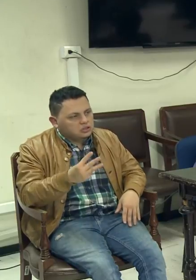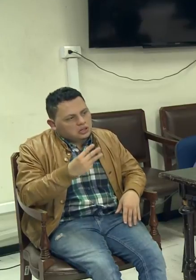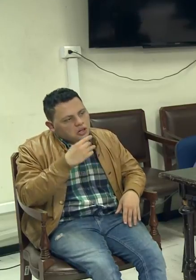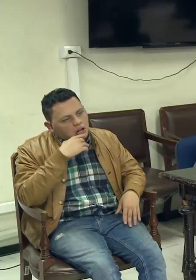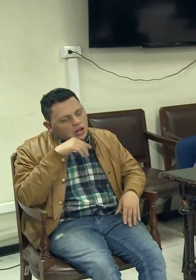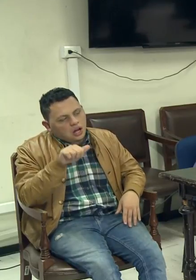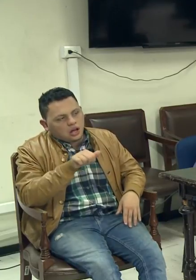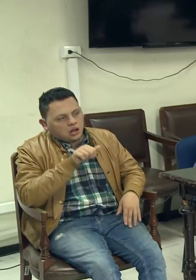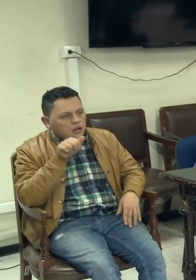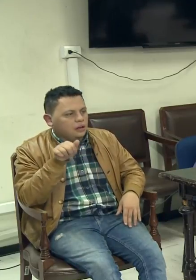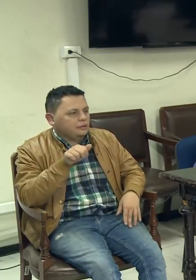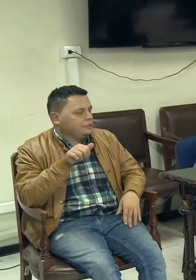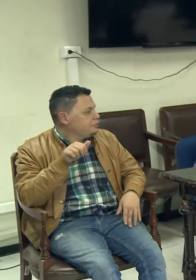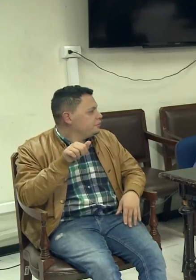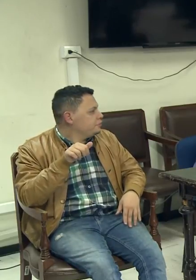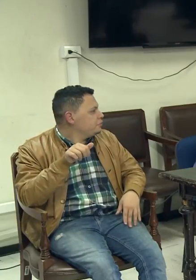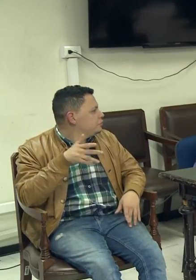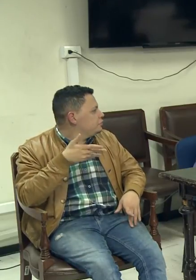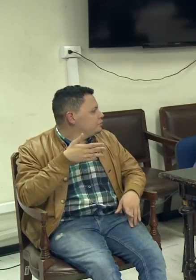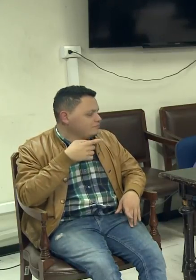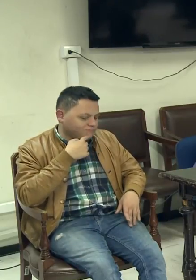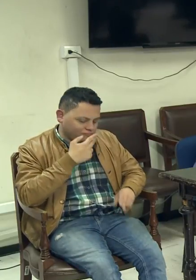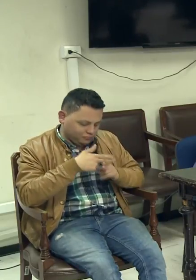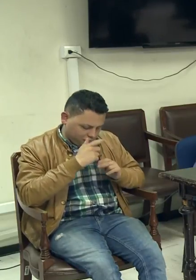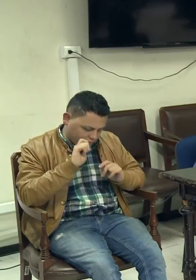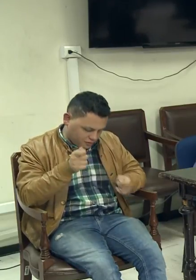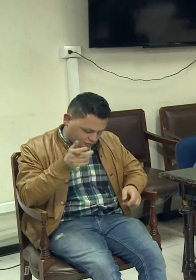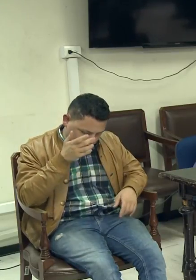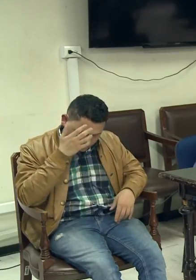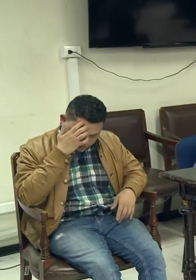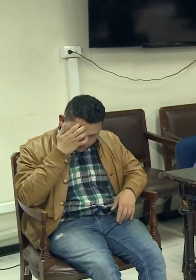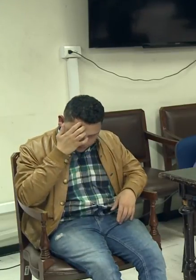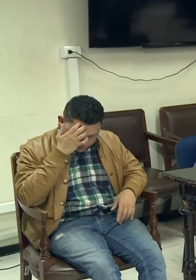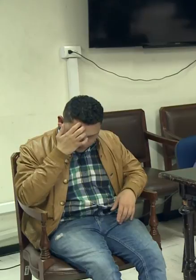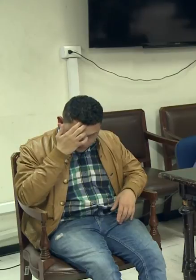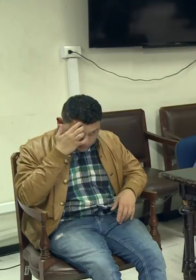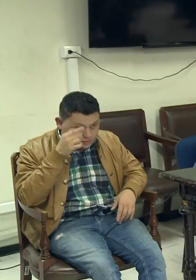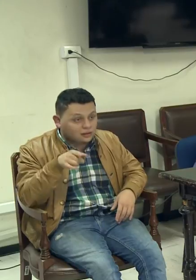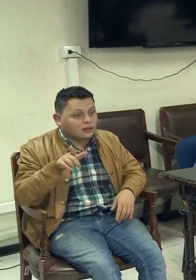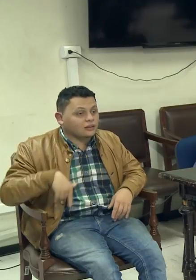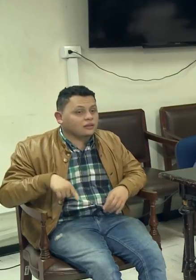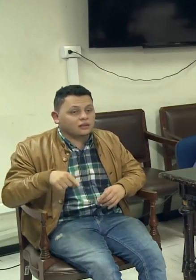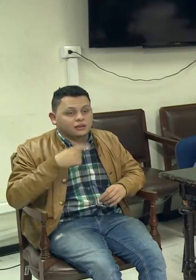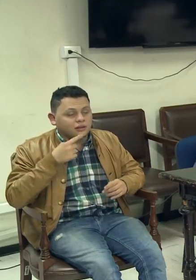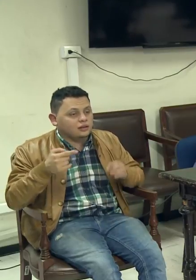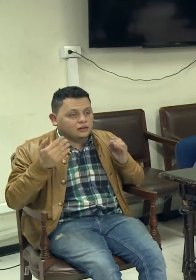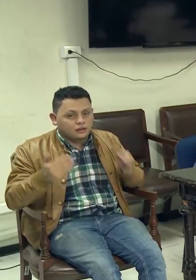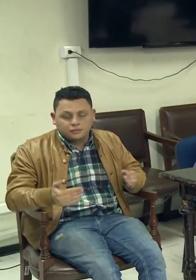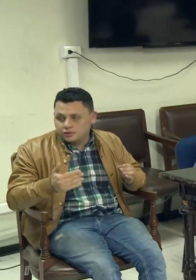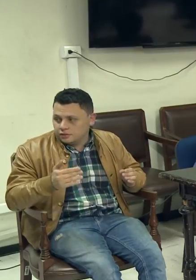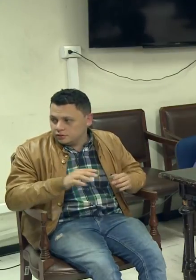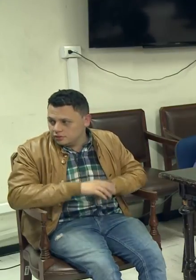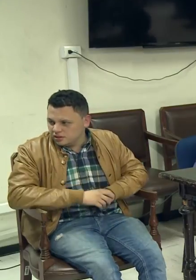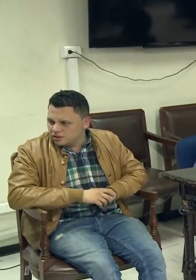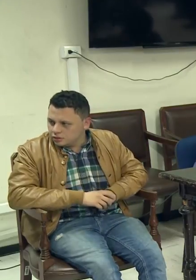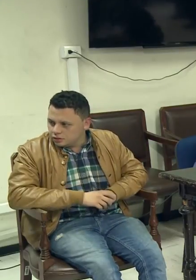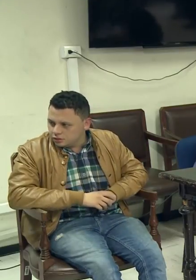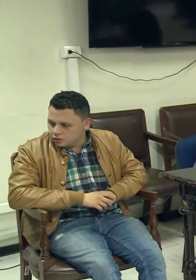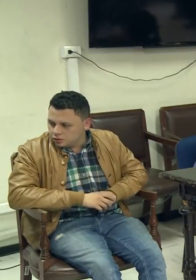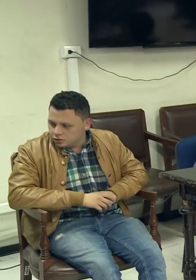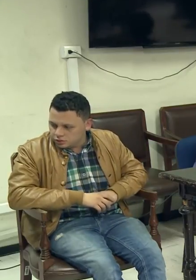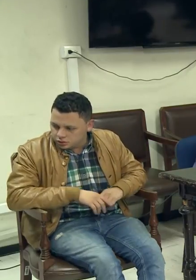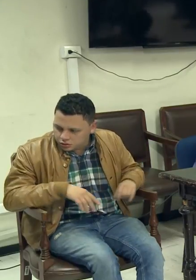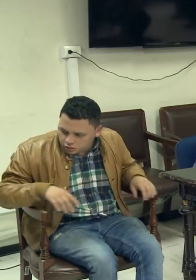niñas con, ay, ¿cómo las nombramos? Con lo que la escuela llama discapacidades, con lo que